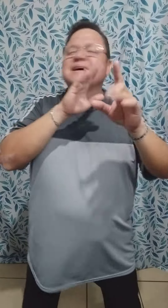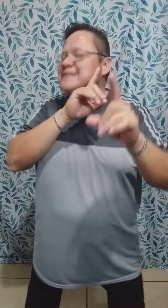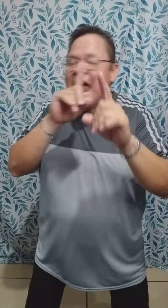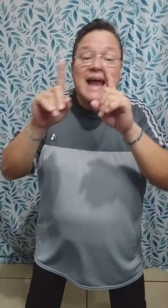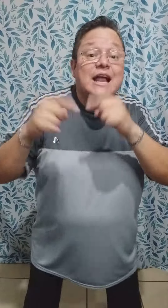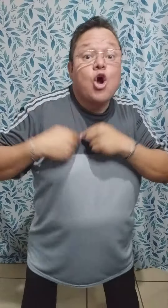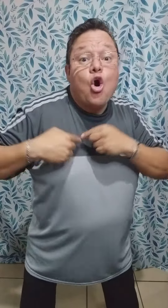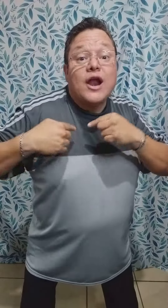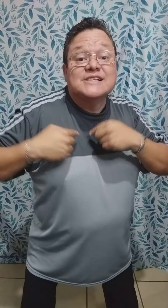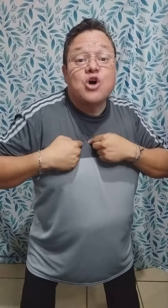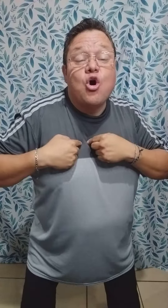alegrar el corazón